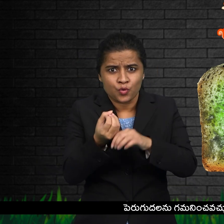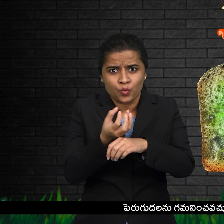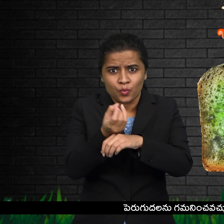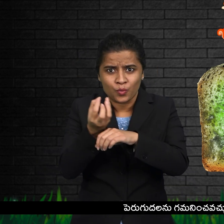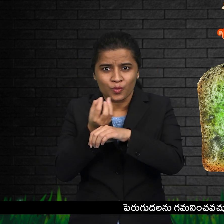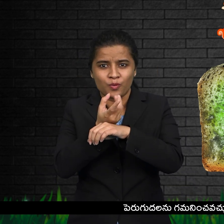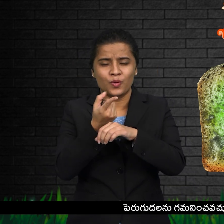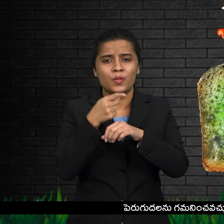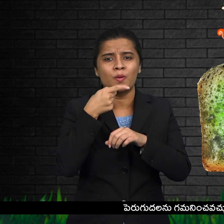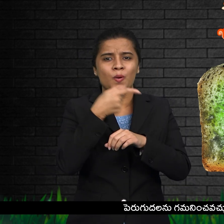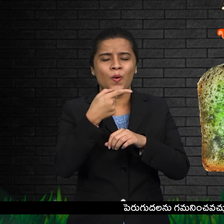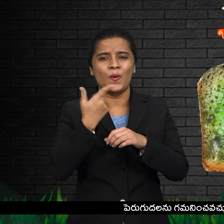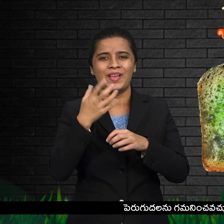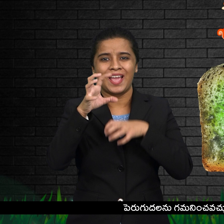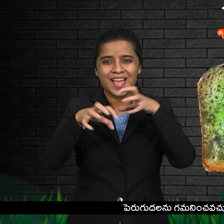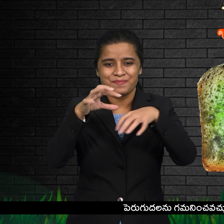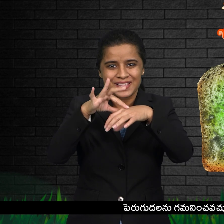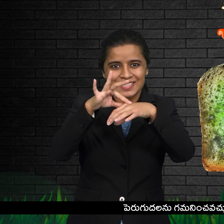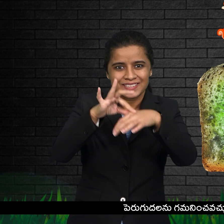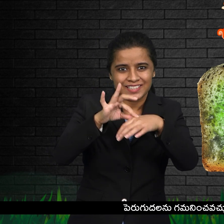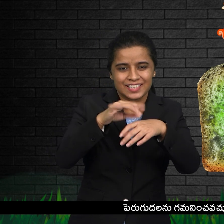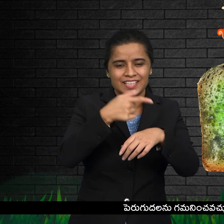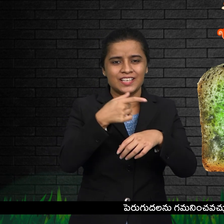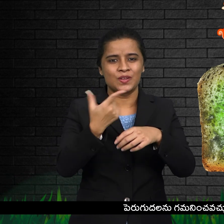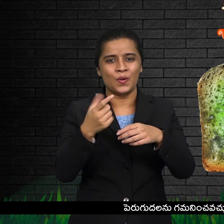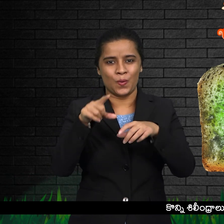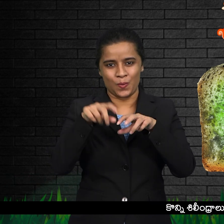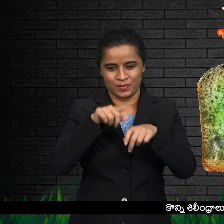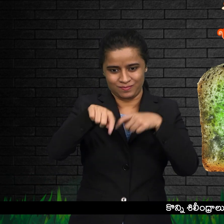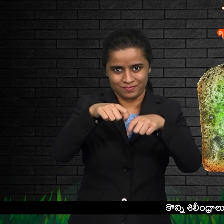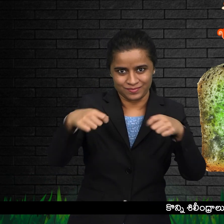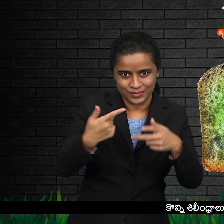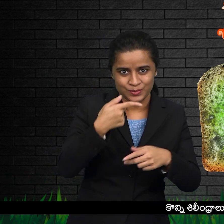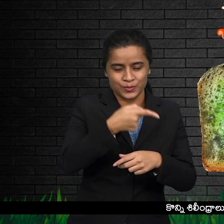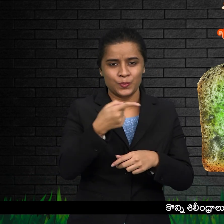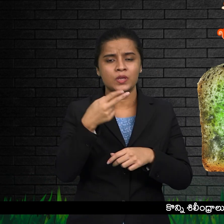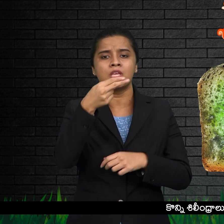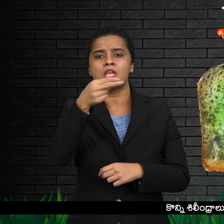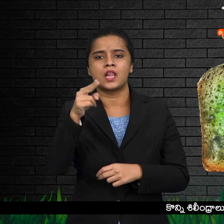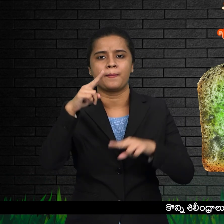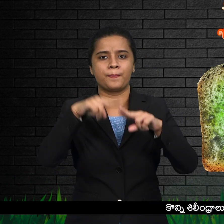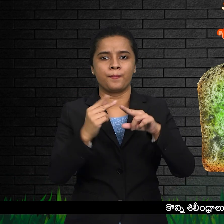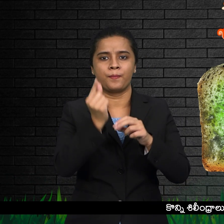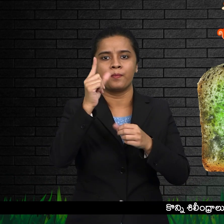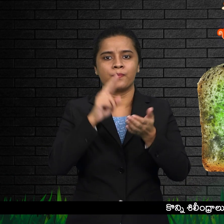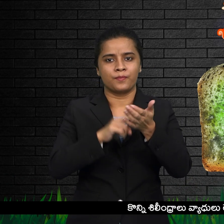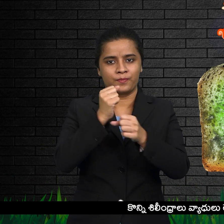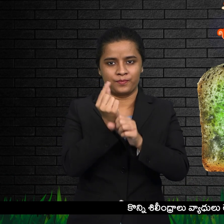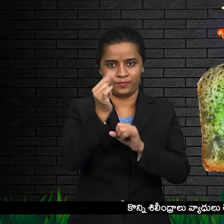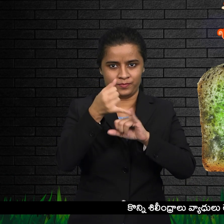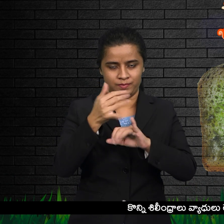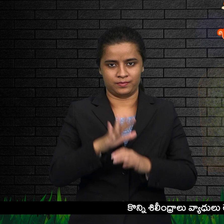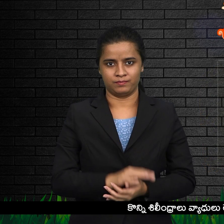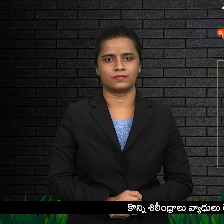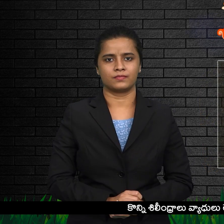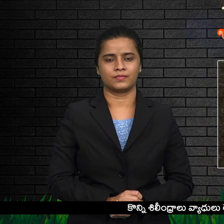పెరుగుదలను గమనించవచ్చు. అవును, దీనిని శిలీంధ్రము అంటారు. కొన్ని శిలీంధ్రాలు ఆహారాన్ని పాడు చేస్తాయి.